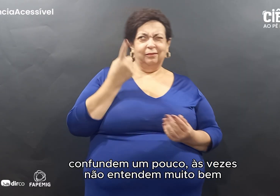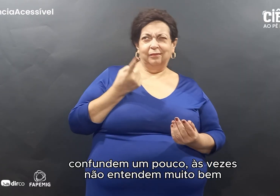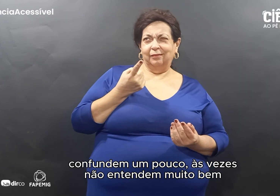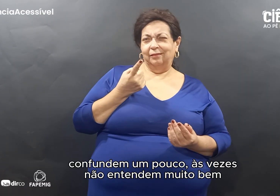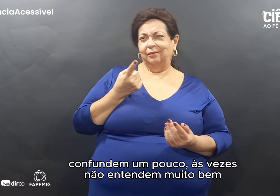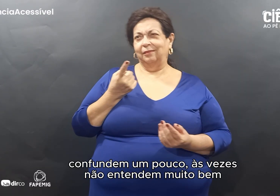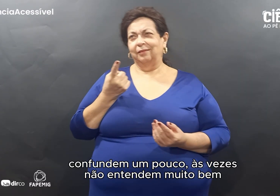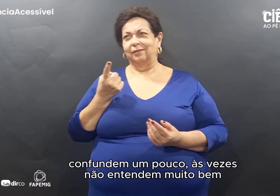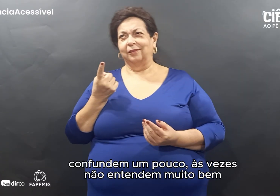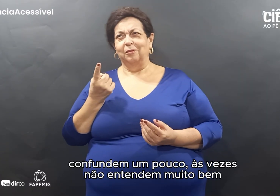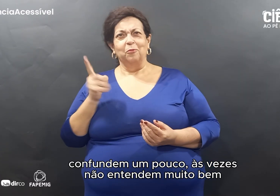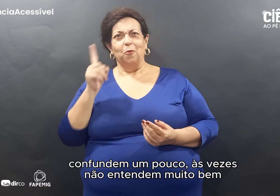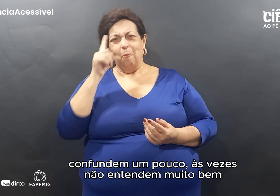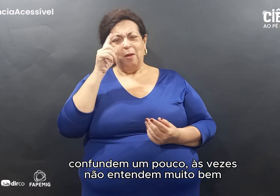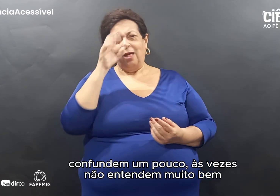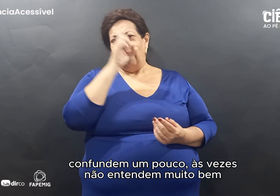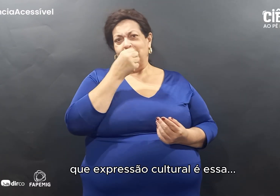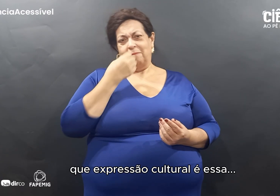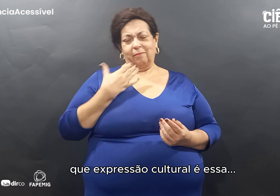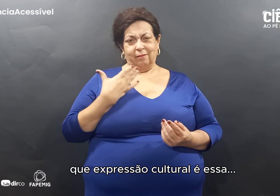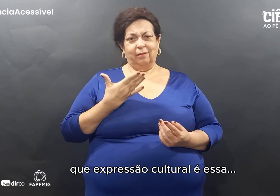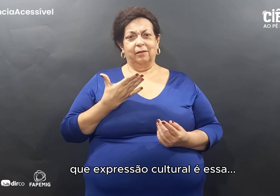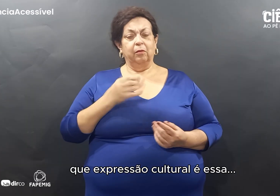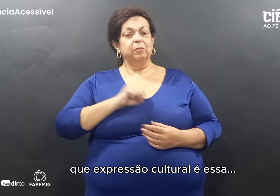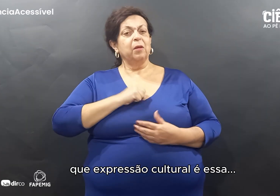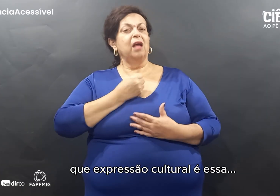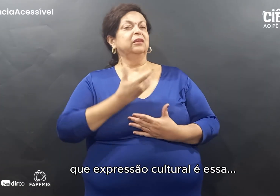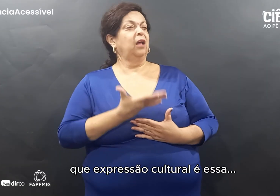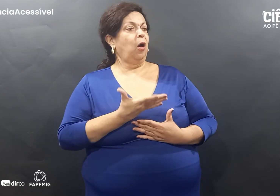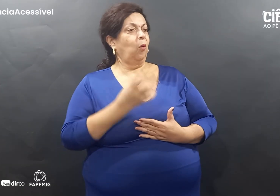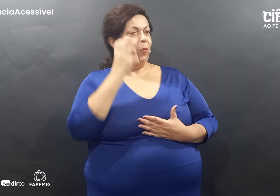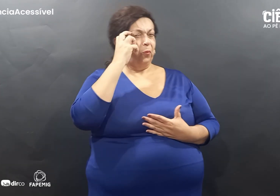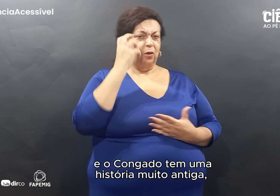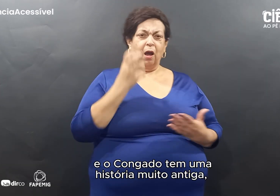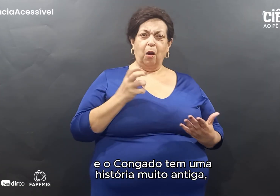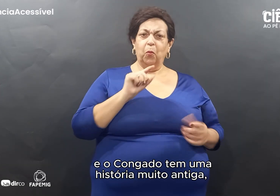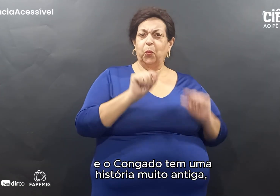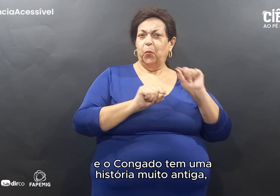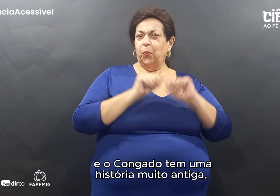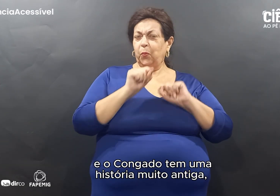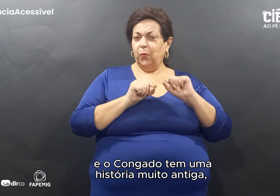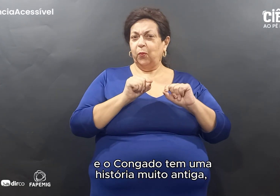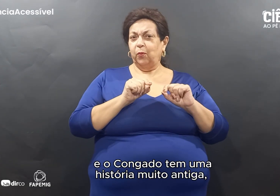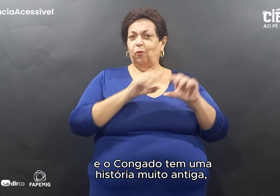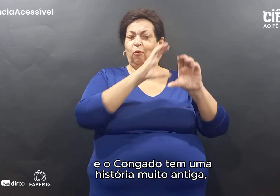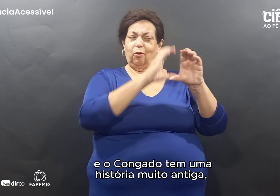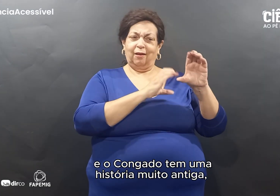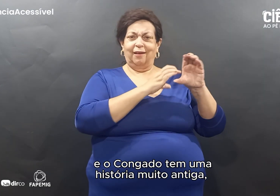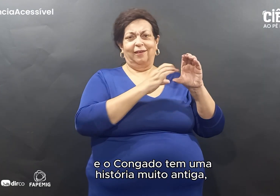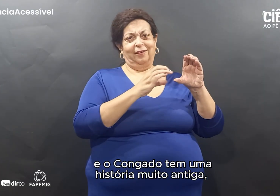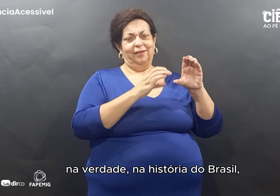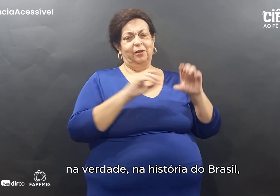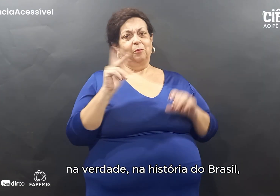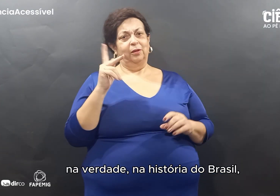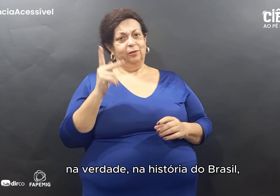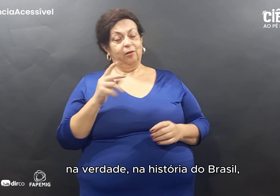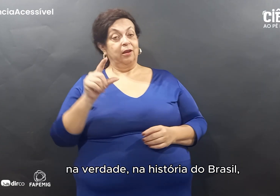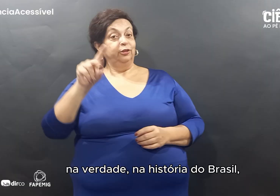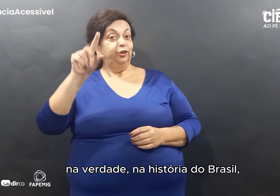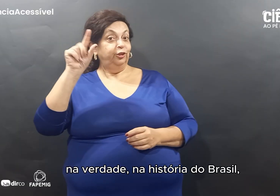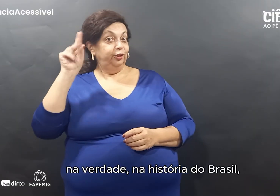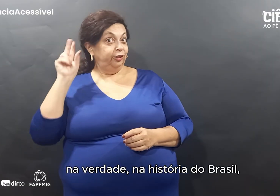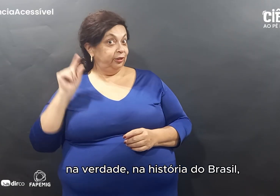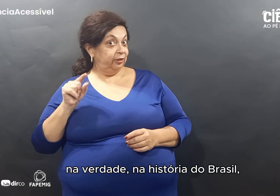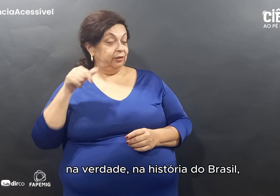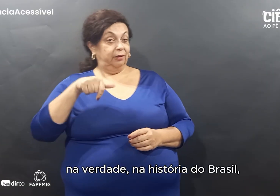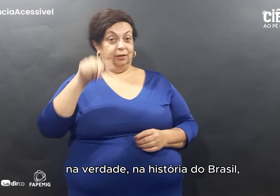às vezes não entendem muito bem que expressão cultural é essa. E o Congado tem uma história muito antiga, na verdade, né,